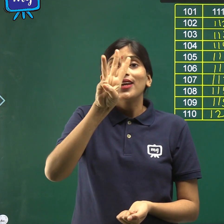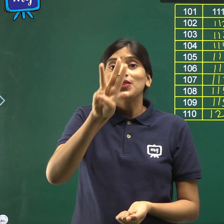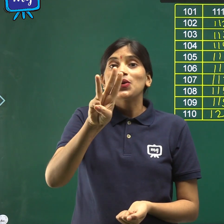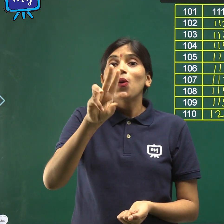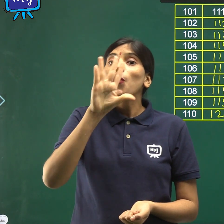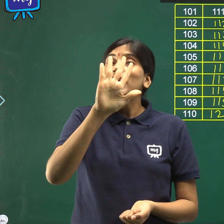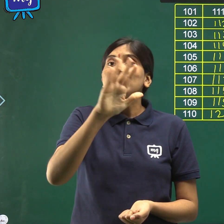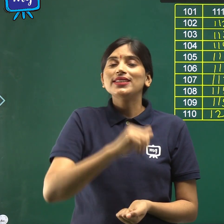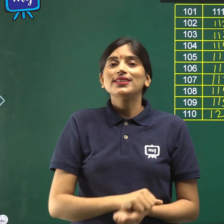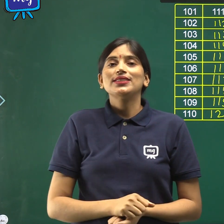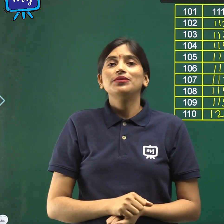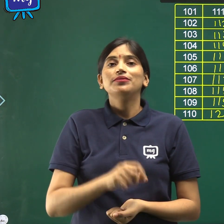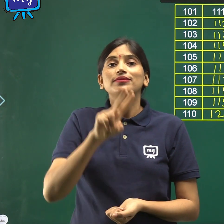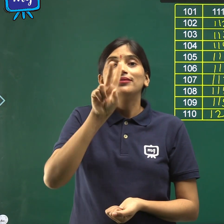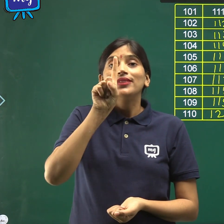135,